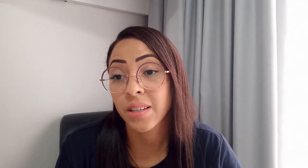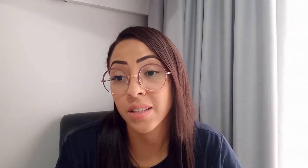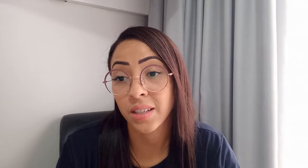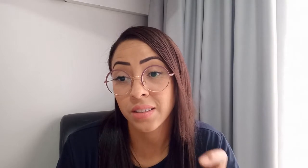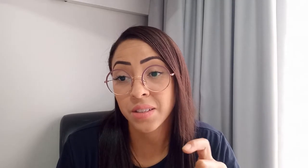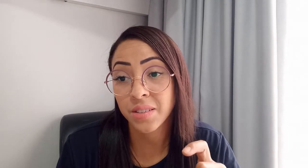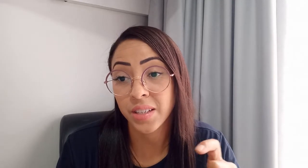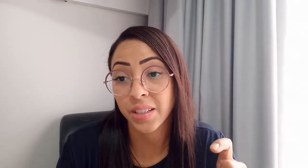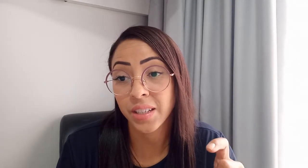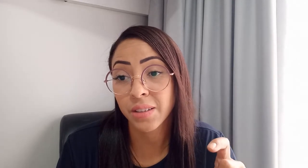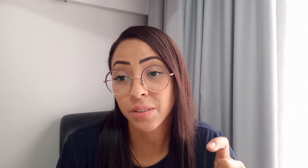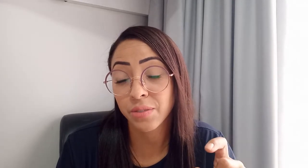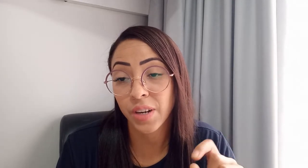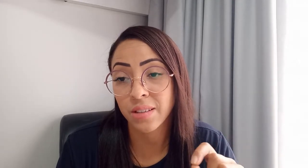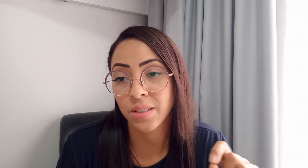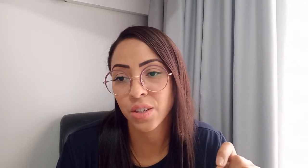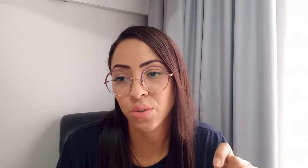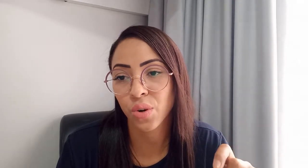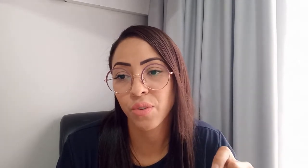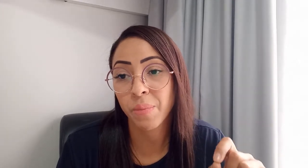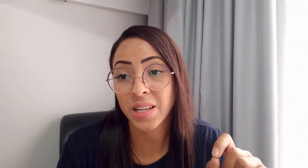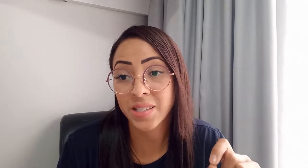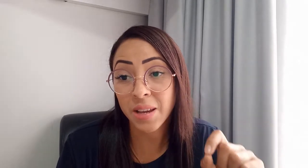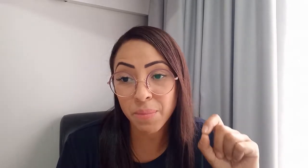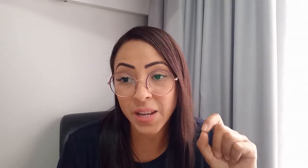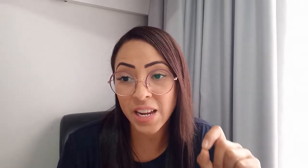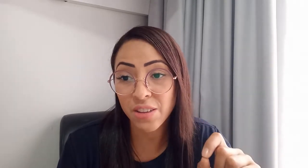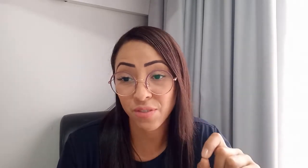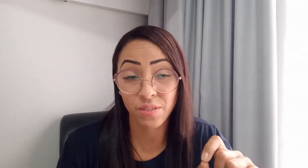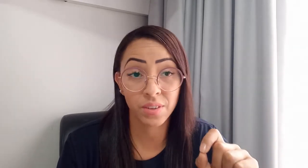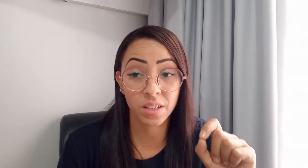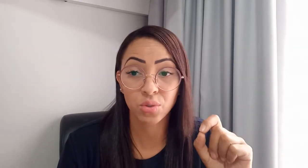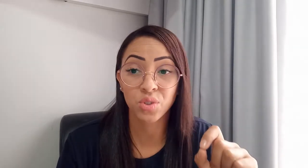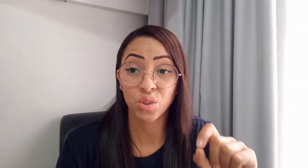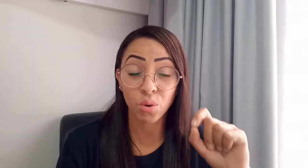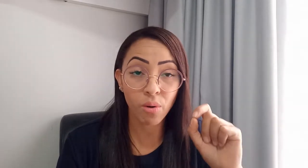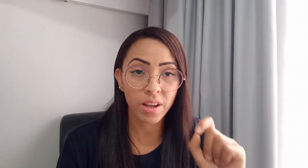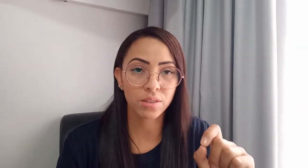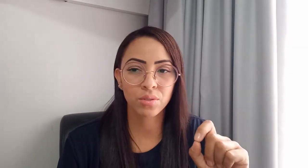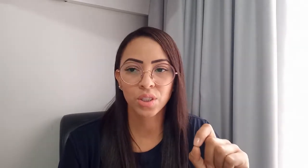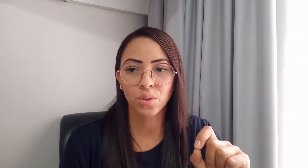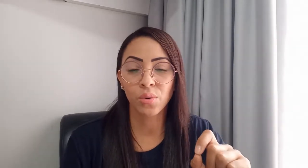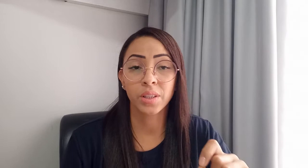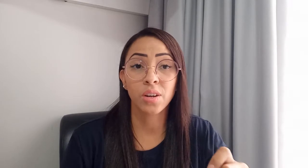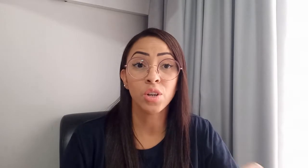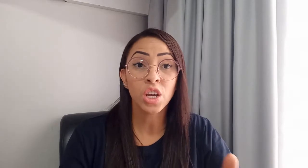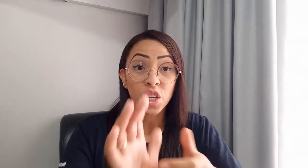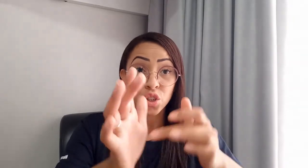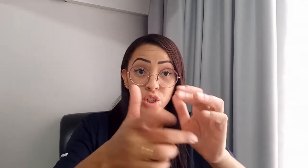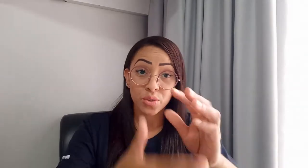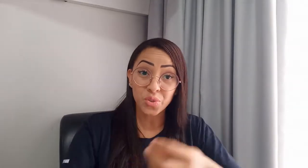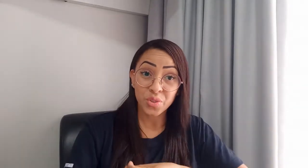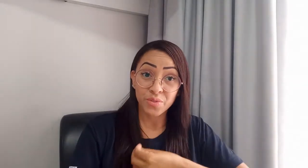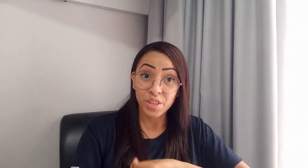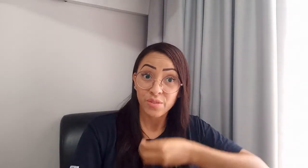Nessa terceira, né, frase da estrofe. Para sempre ele vive, ressuscitou, ressuscitou. Então, Jesus vive